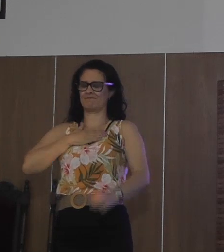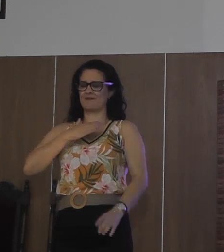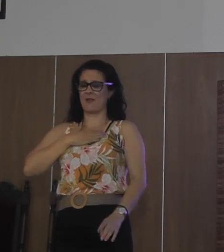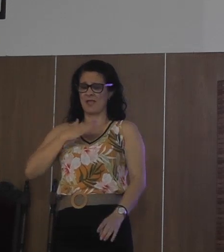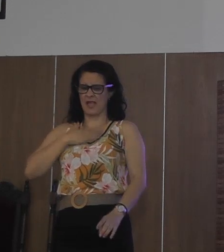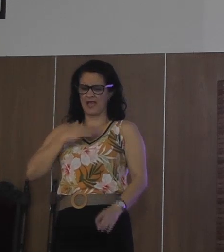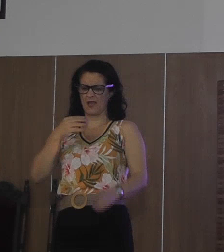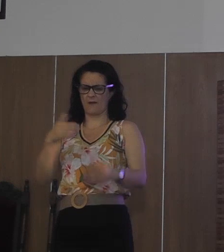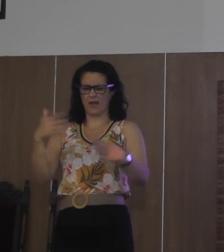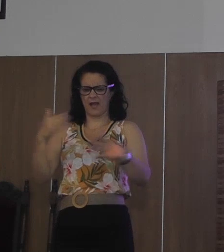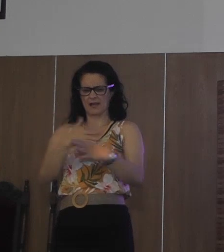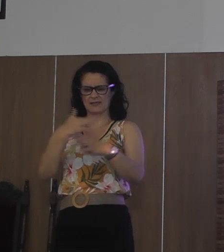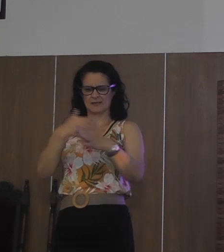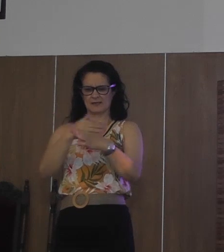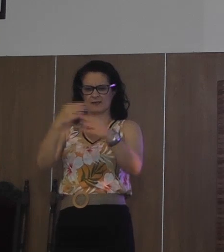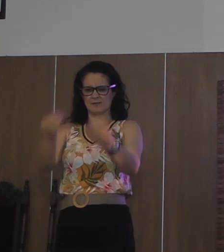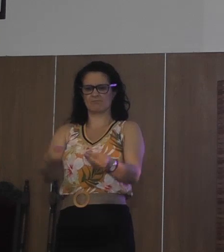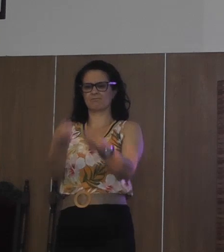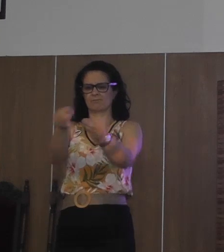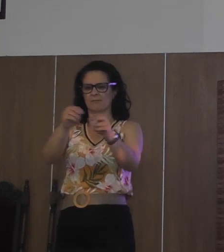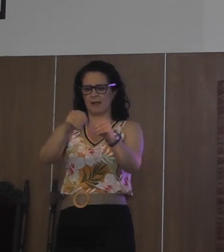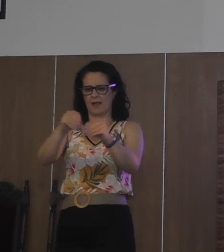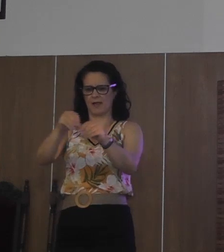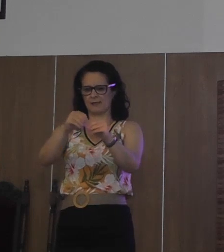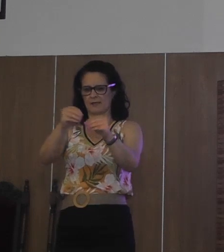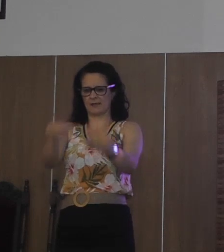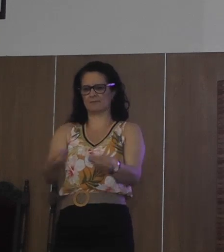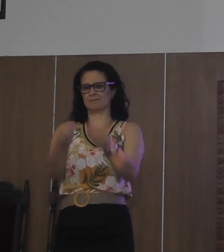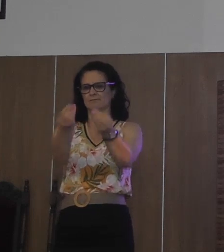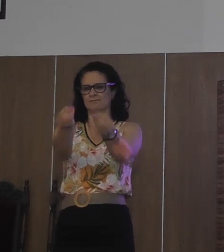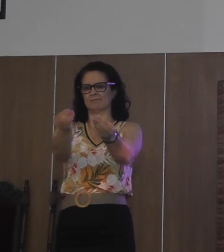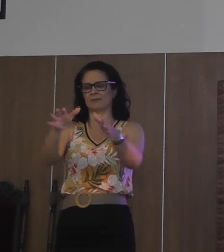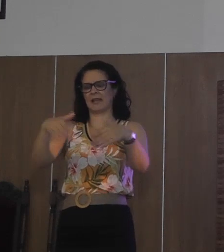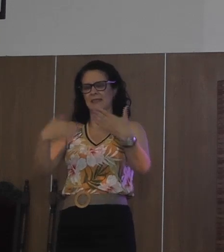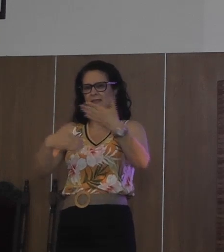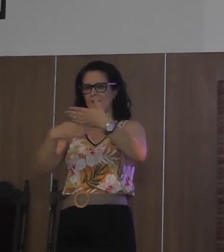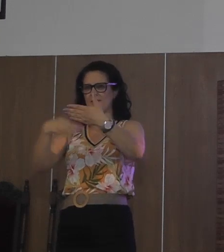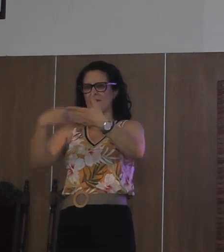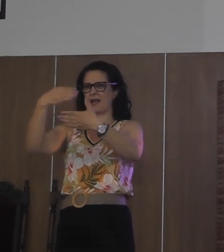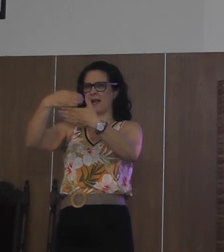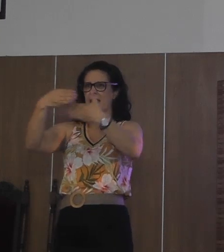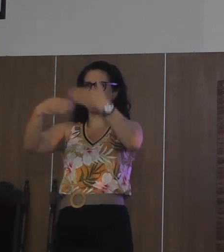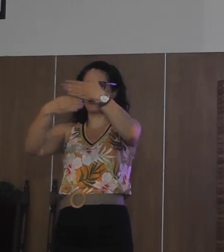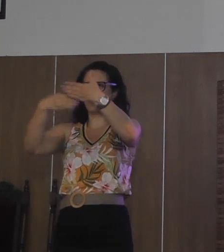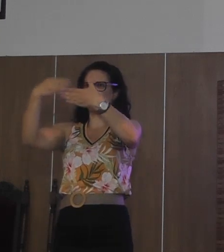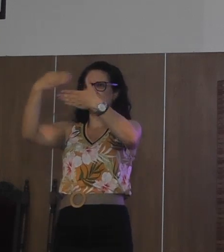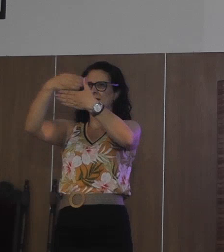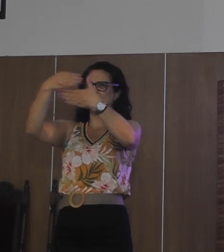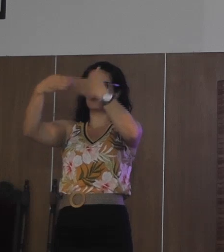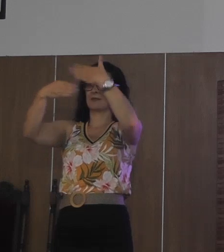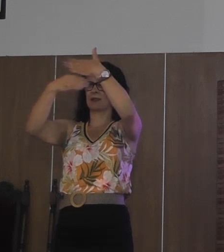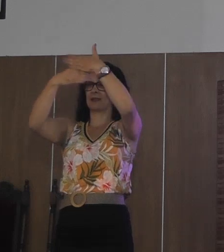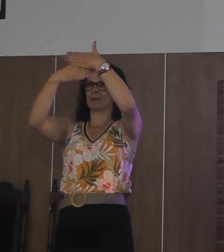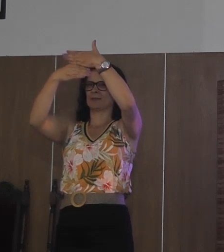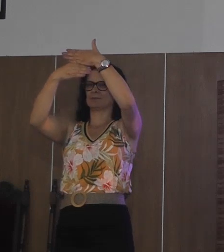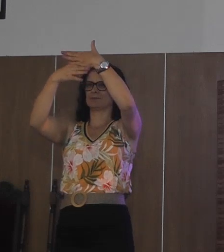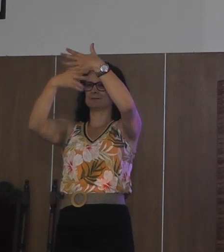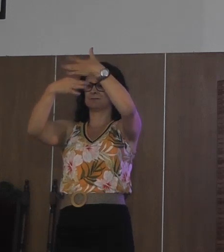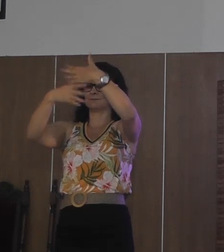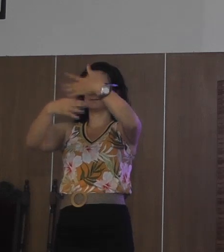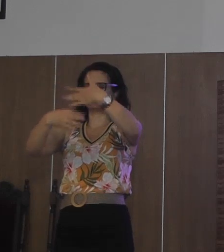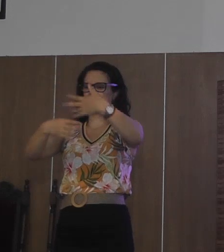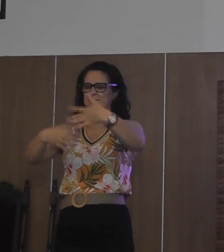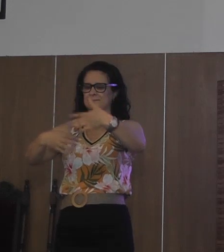essa cidade na mão de vocês. A muralha caiu. Meu irmão, você tem noção do que é isso? Uma muralha